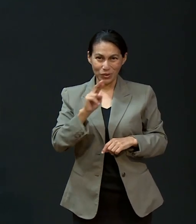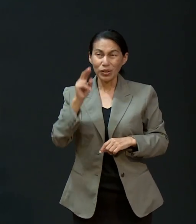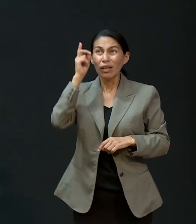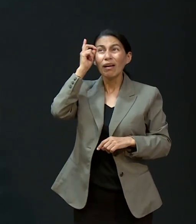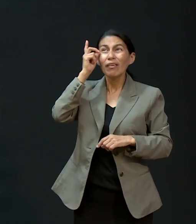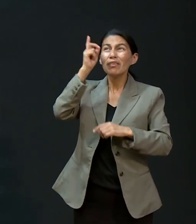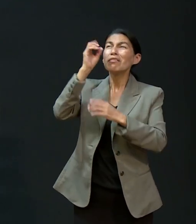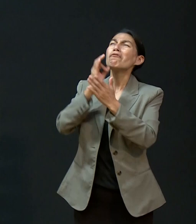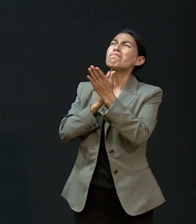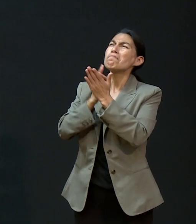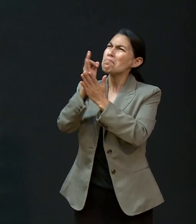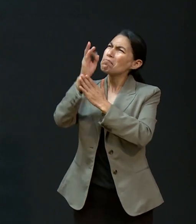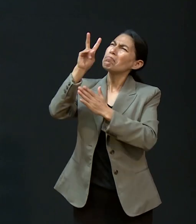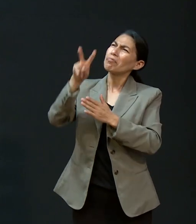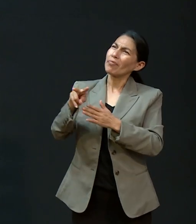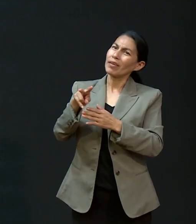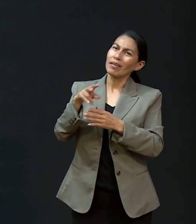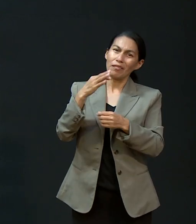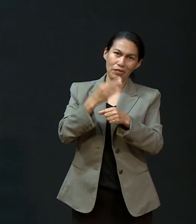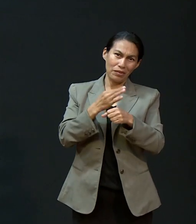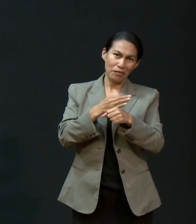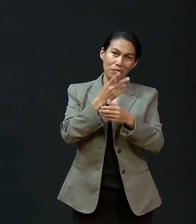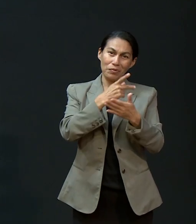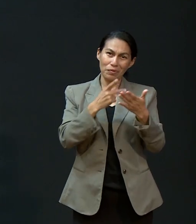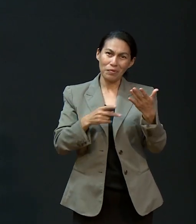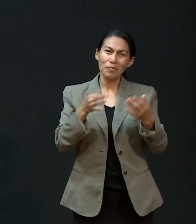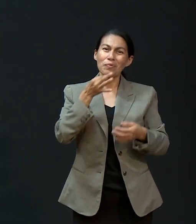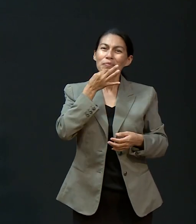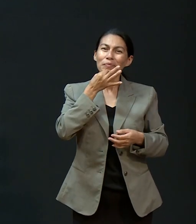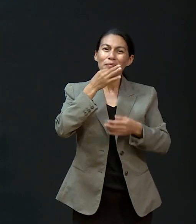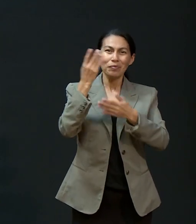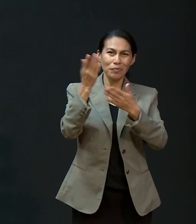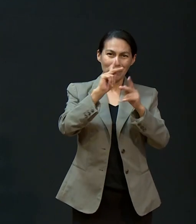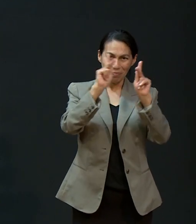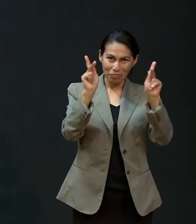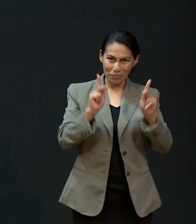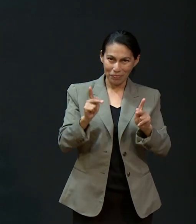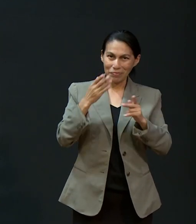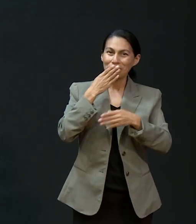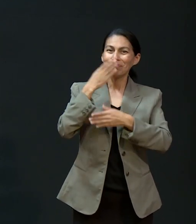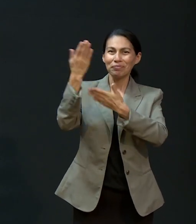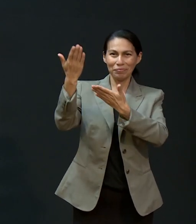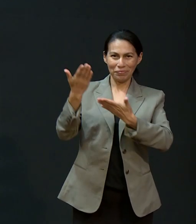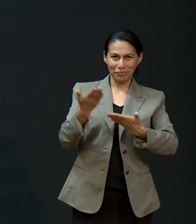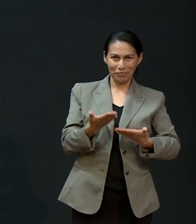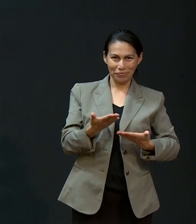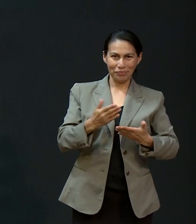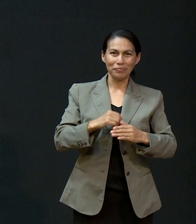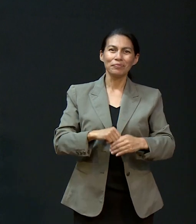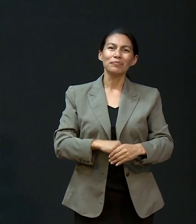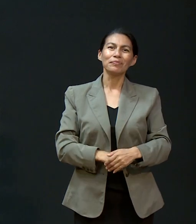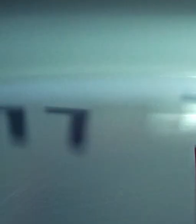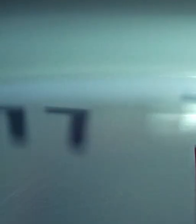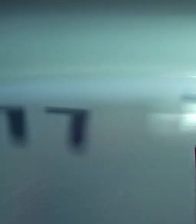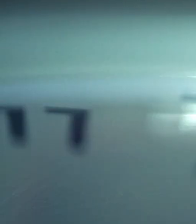deja, del Dios fiel y verdadero. Esto es Un Momento de Paz. ¡Bienvenidos!